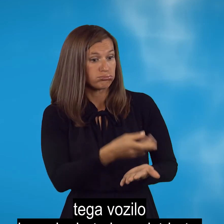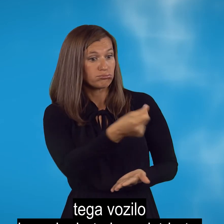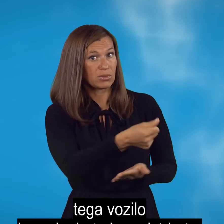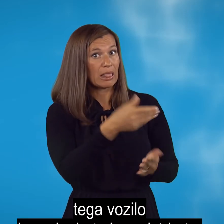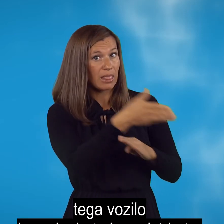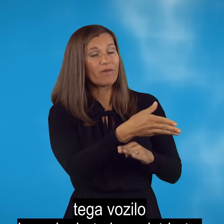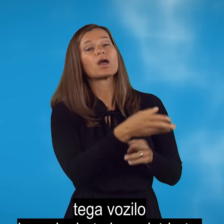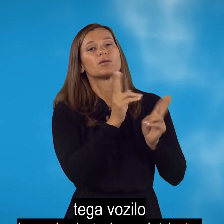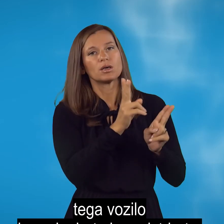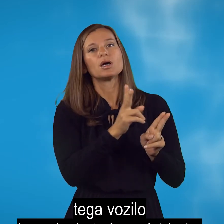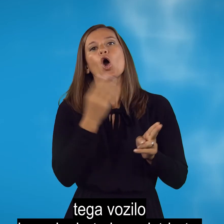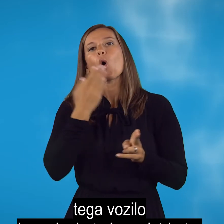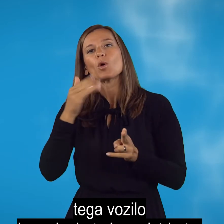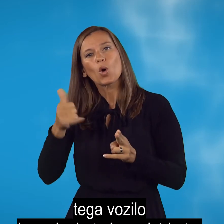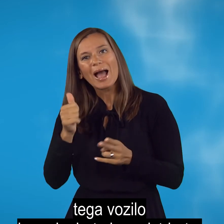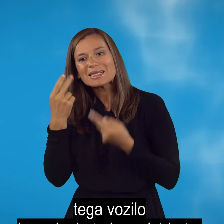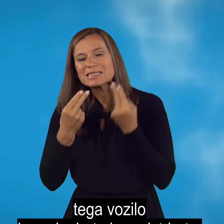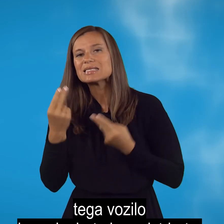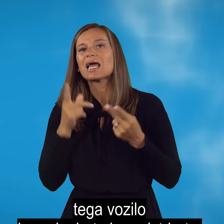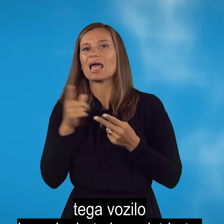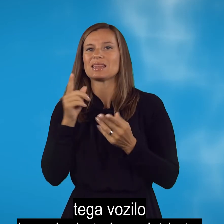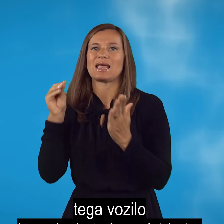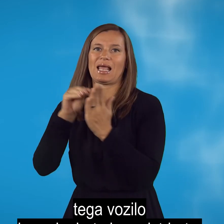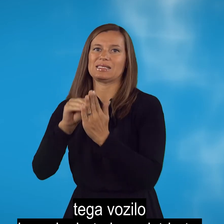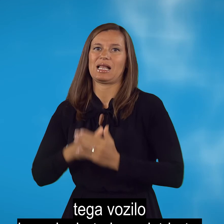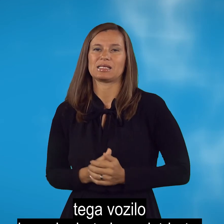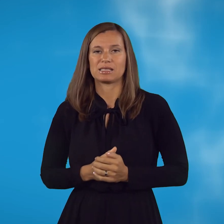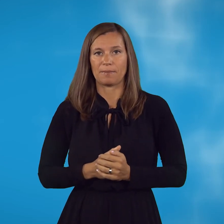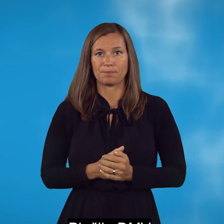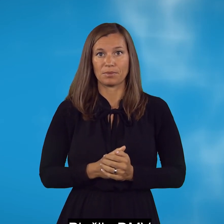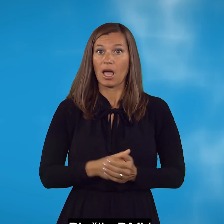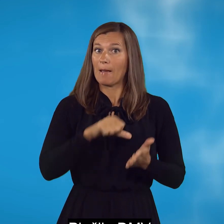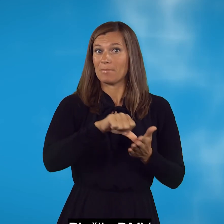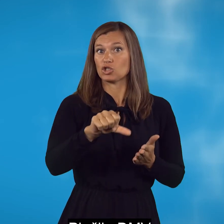homologirata in registrirata. Plačilo DMV.